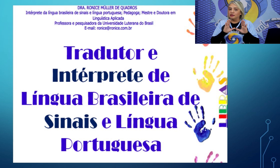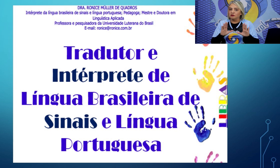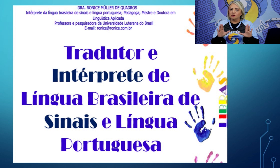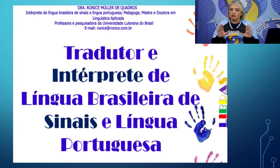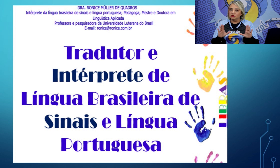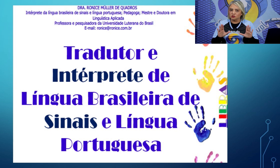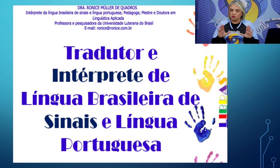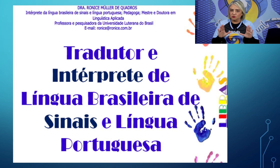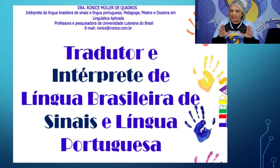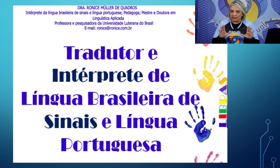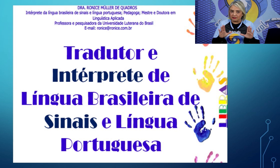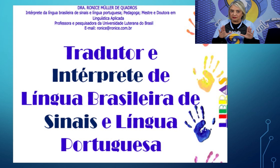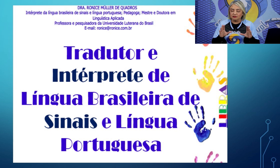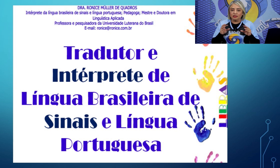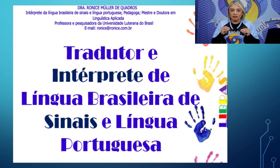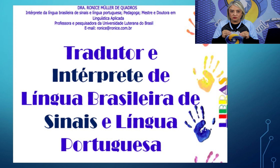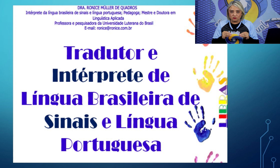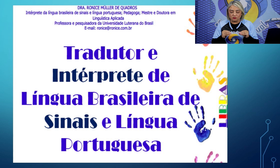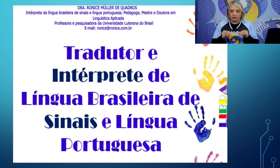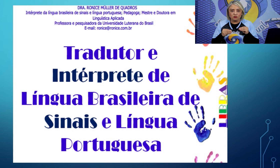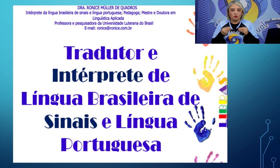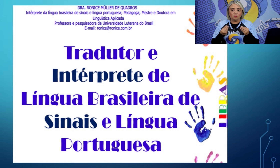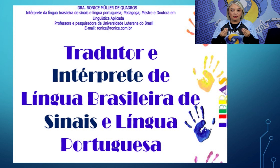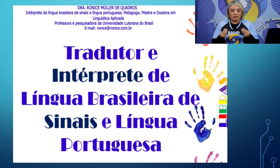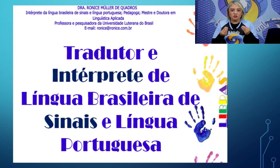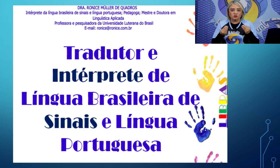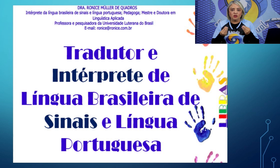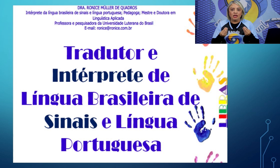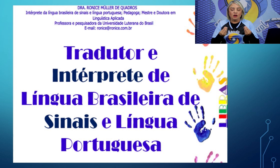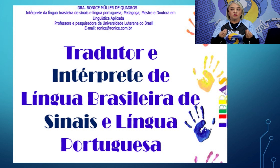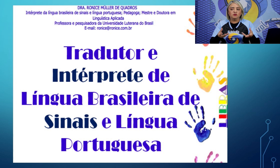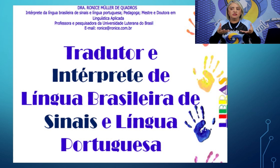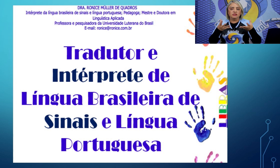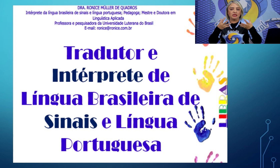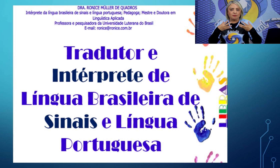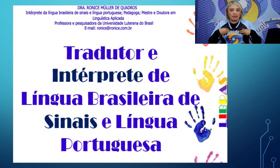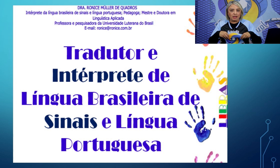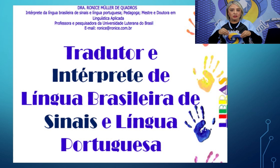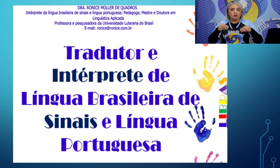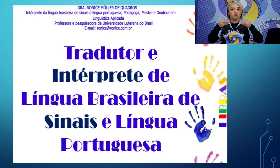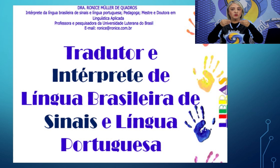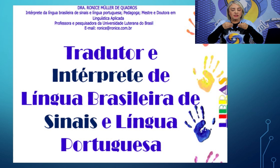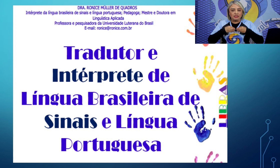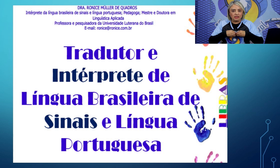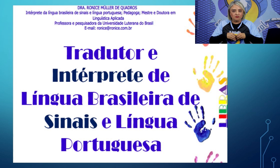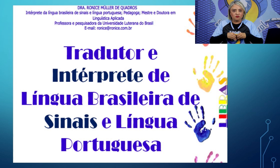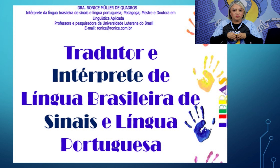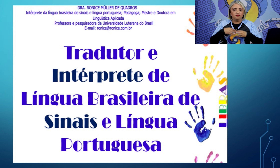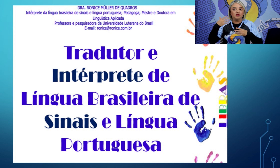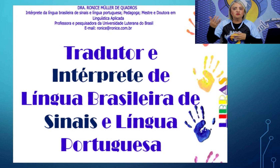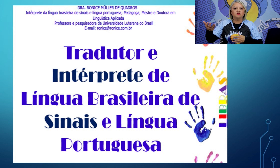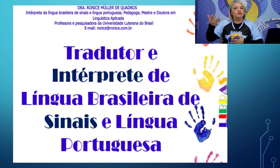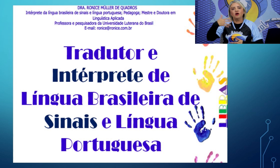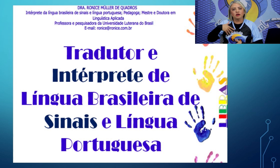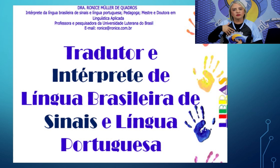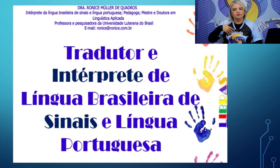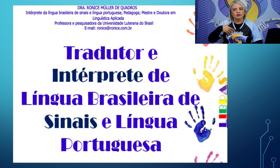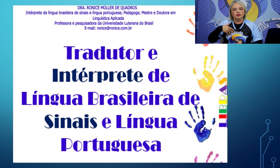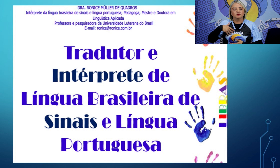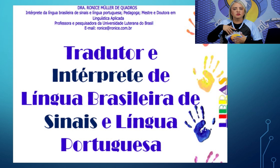língua estruturada. Tanto que no começo os ensinamentos, os livros vinham de fora, dos